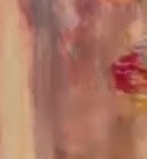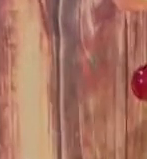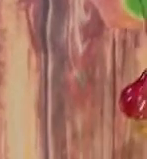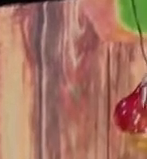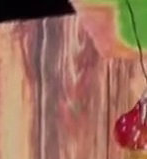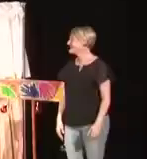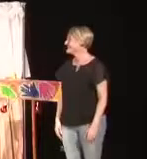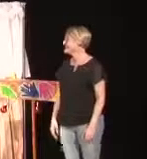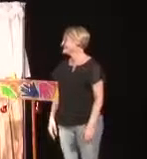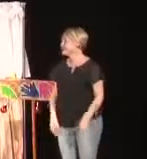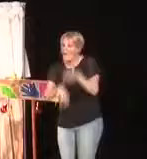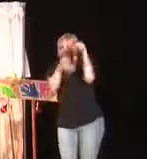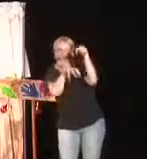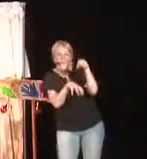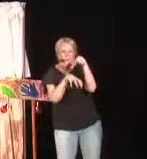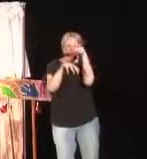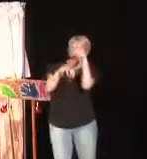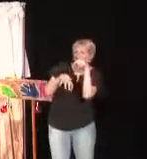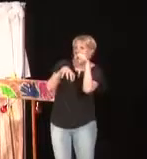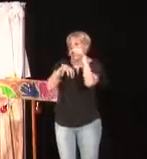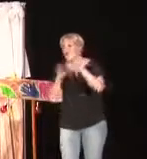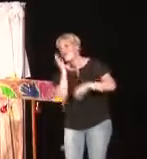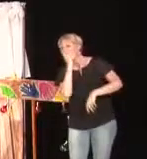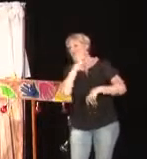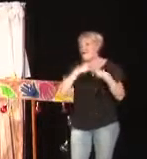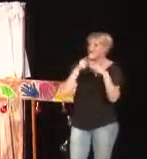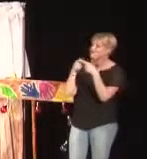Les araignées multicolores, Jeanne et Aude.